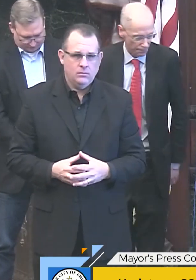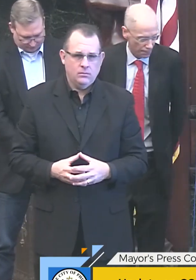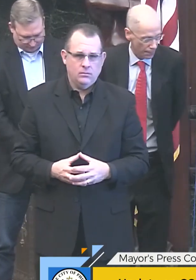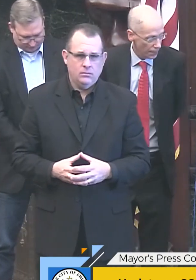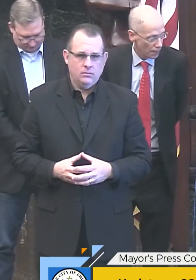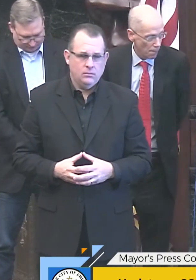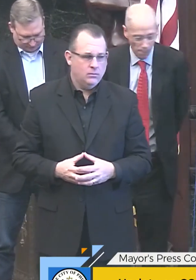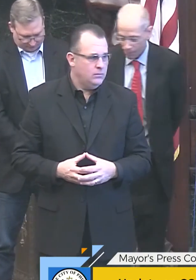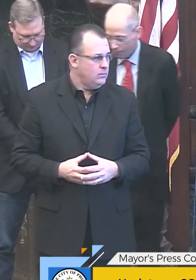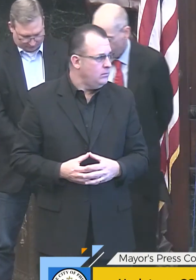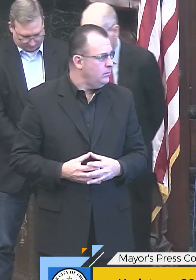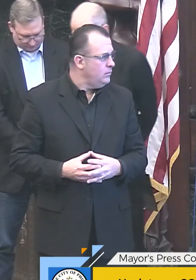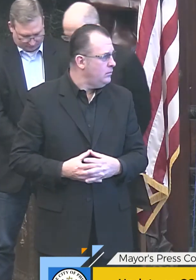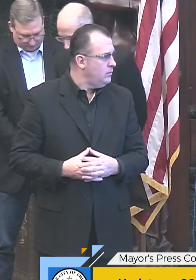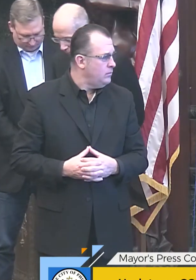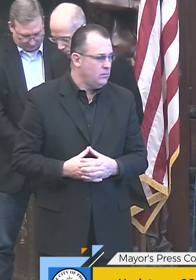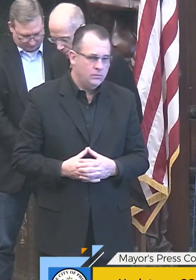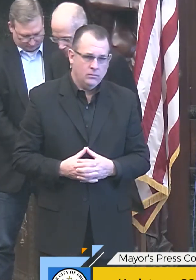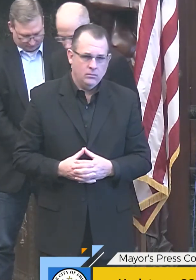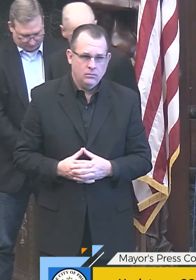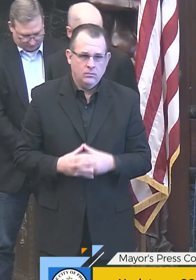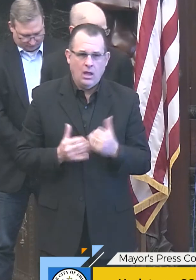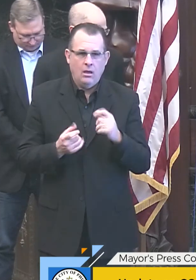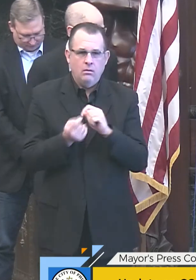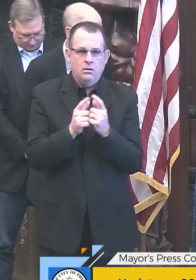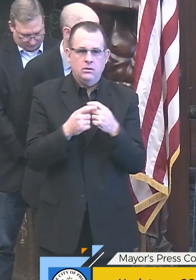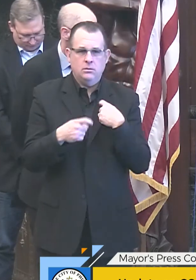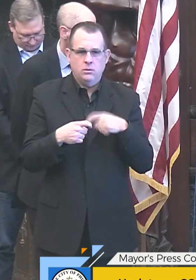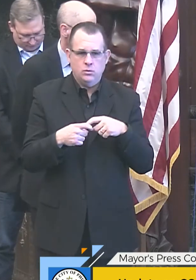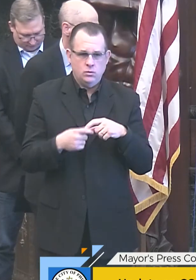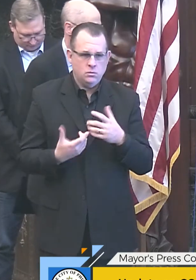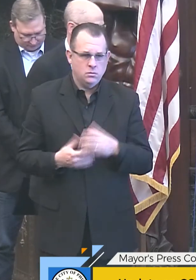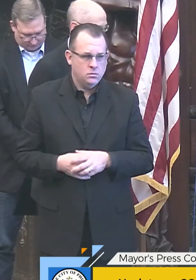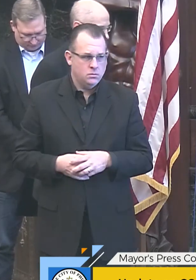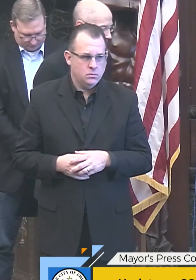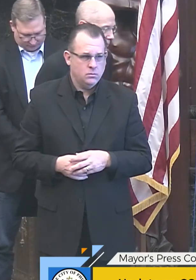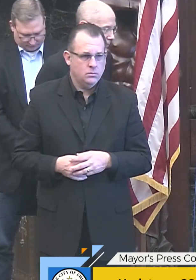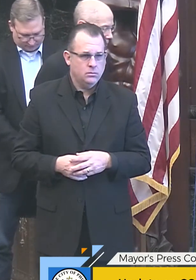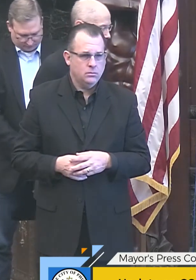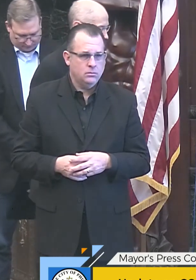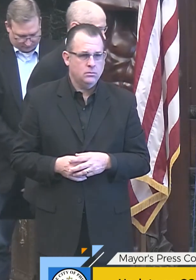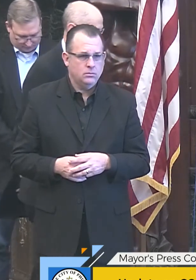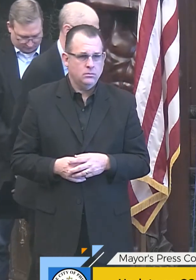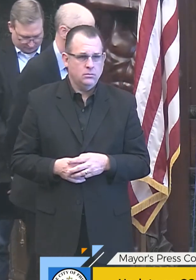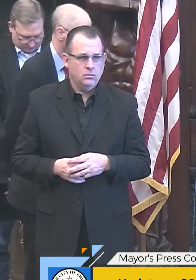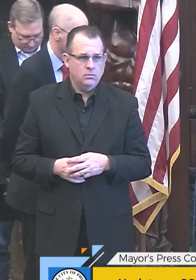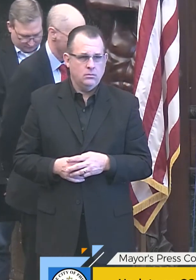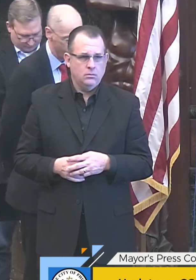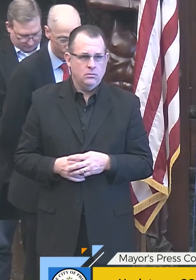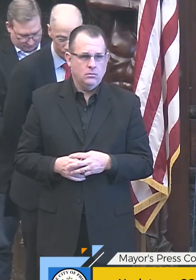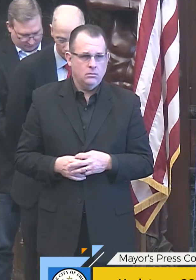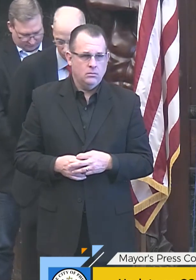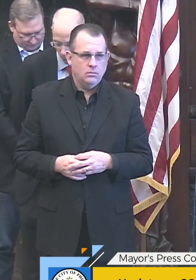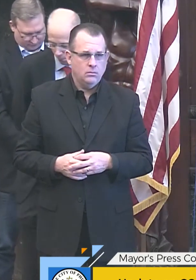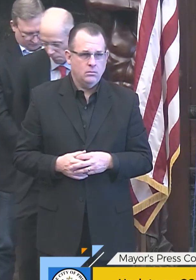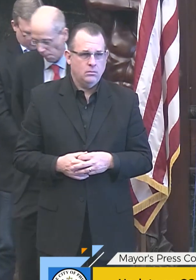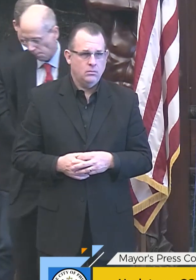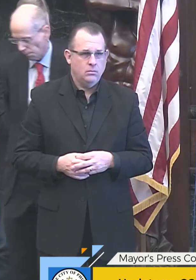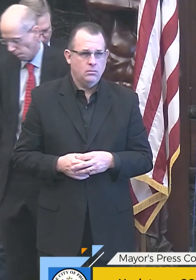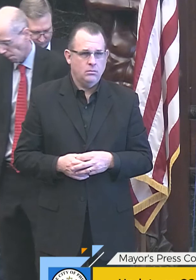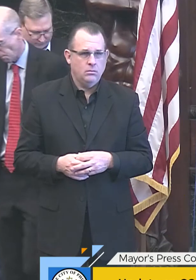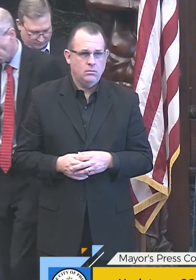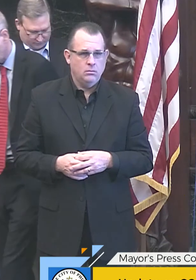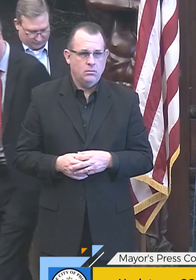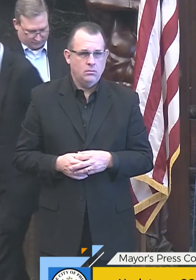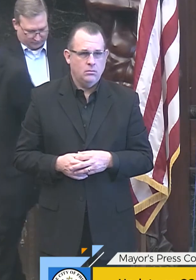hospitales y hay planes para expandir la capacidad de estos hospitales, pero hay muchas maneras de hacerlo. La historia sobre las carpas en la calle Spruce no es